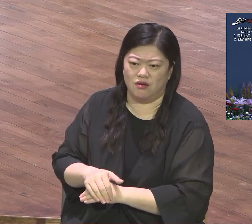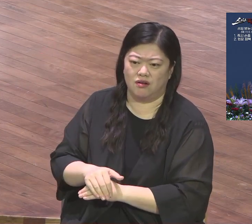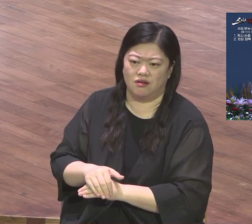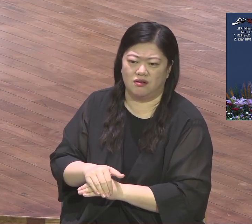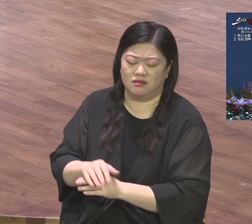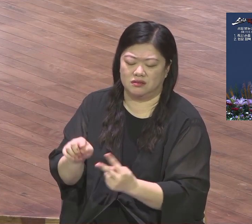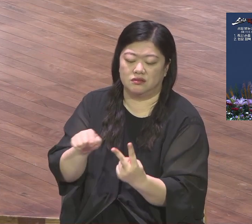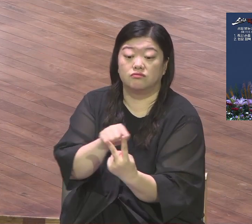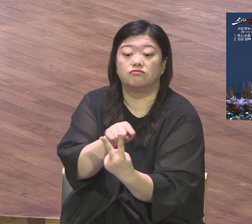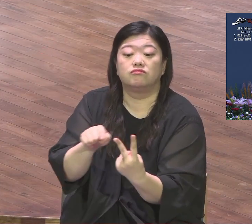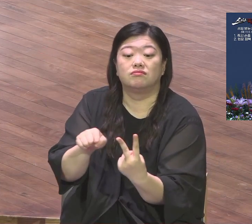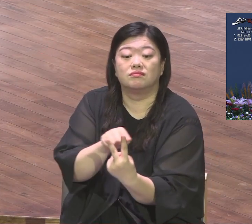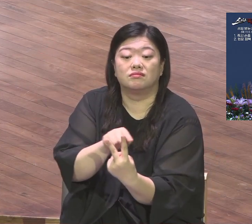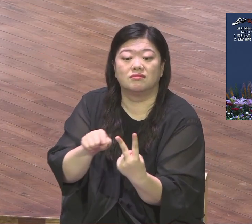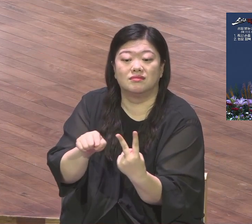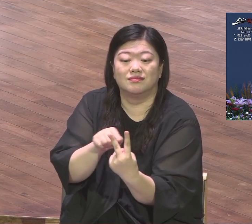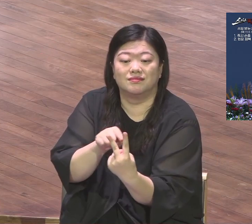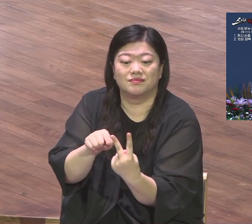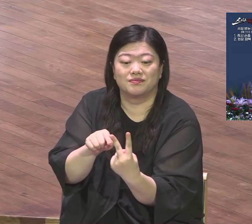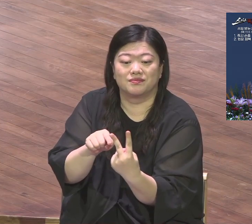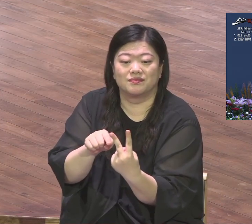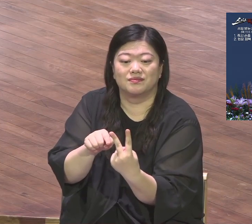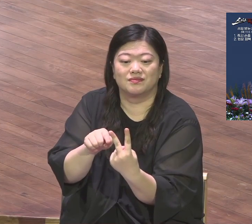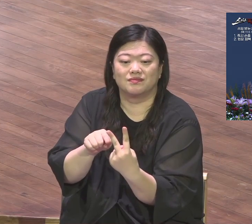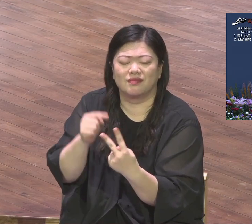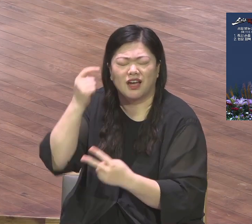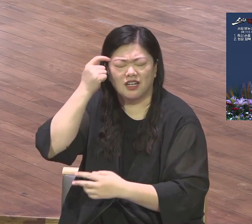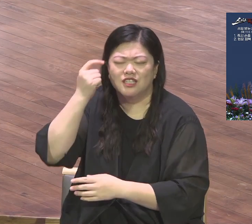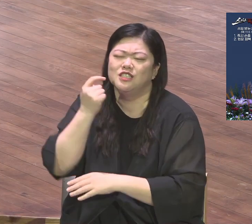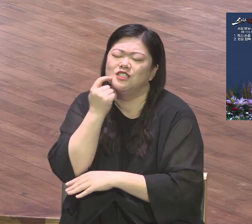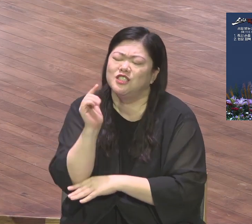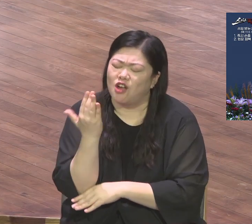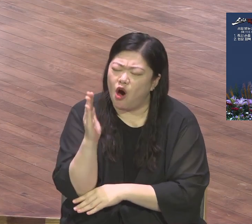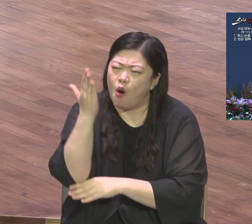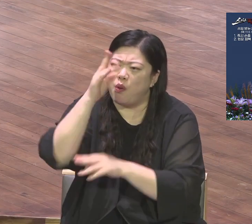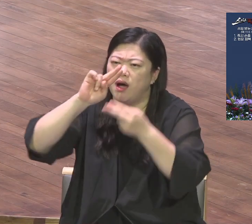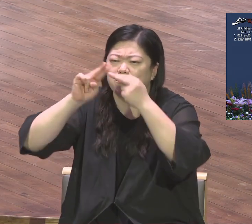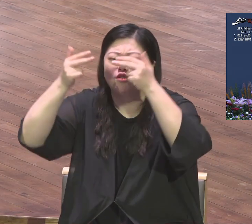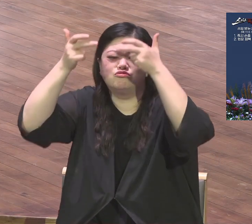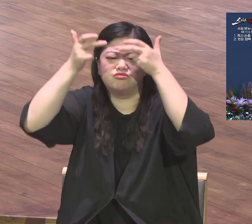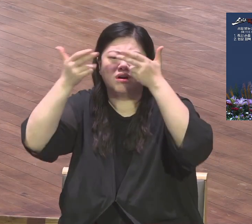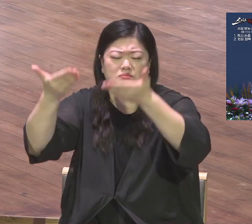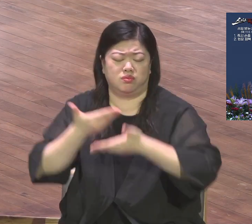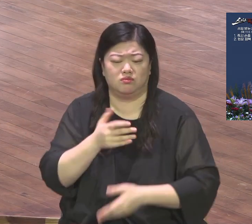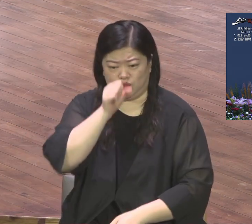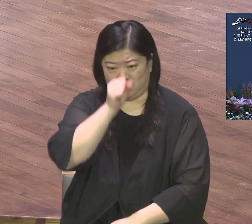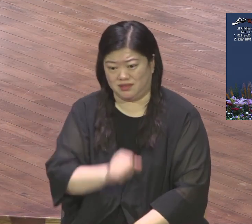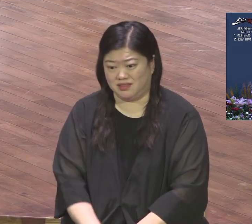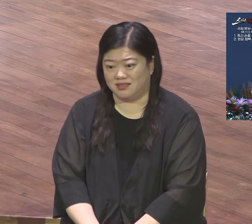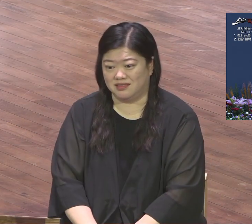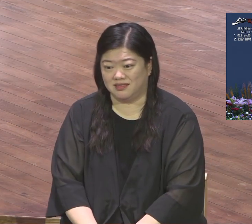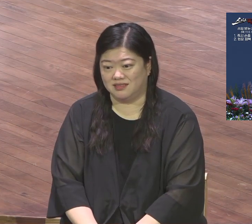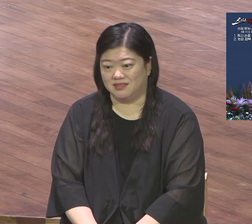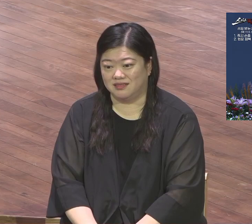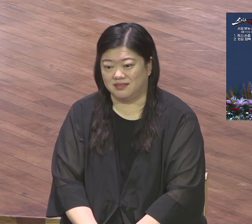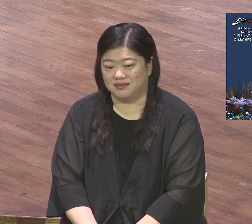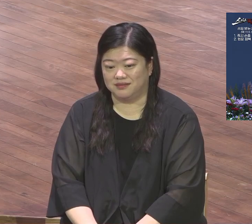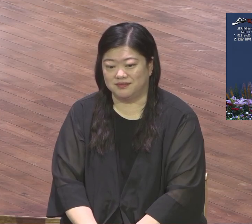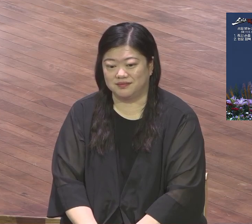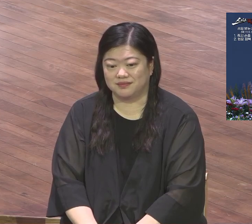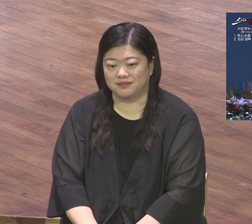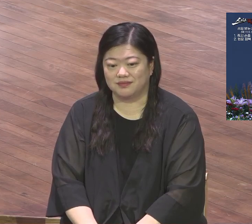올인한 사람들 영광의 면류관, 생명의 면류관 예비되어 있습니다. 영계 모든 성도들 생명 살리는